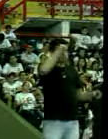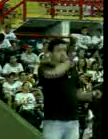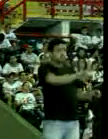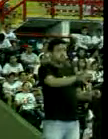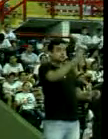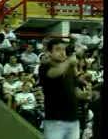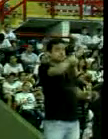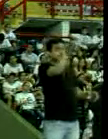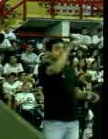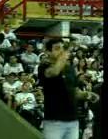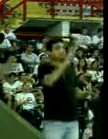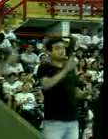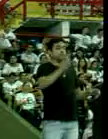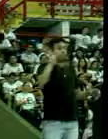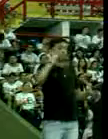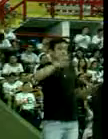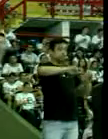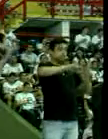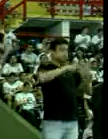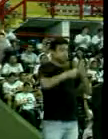Amazônia representa